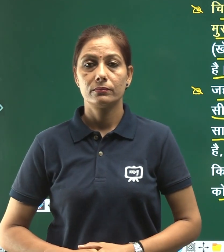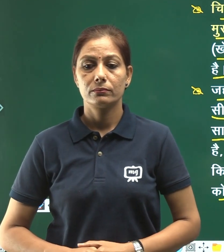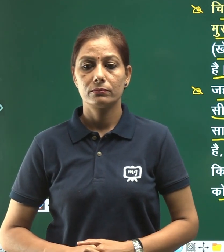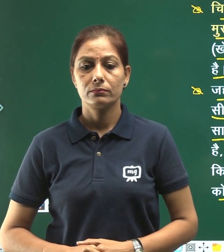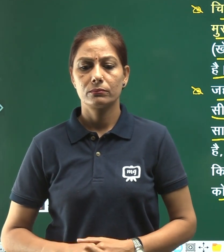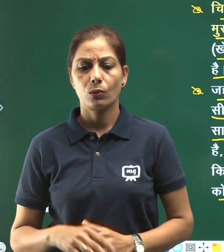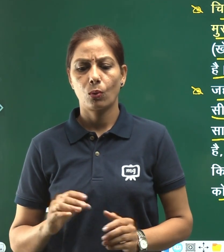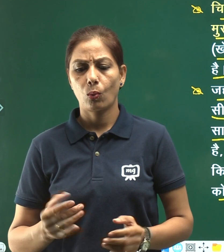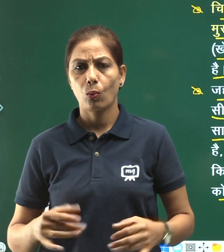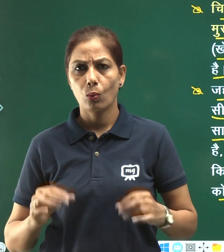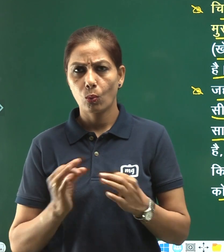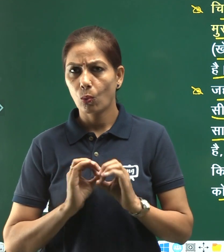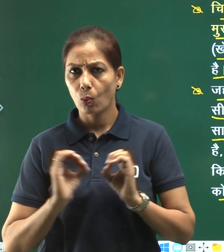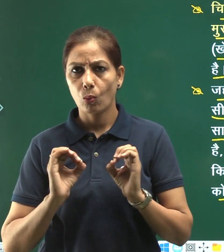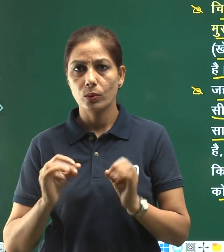कोई स्थान नहीं है,